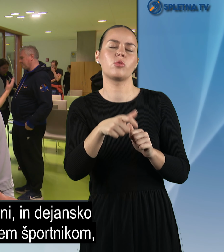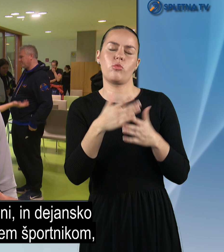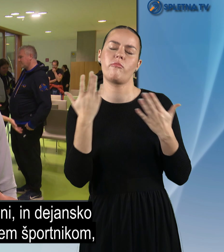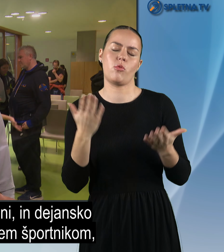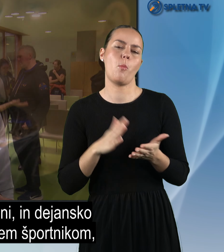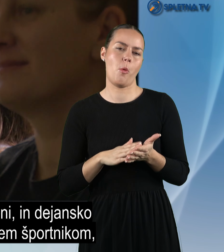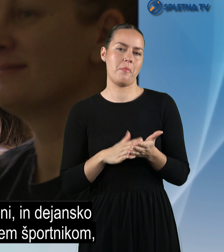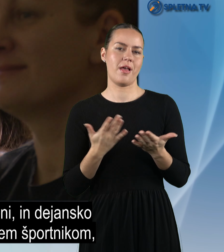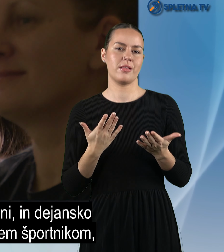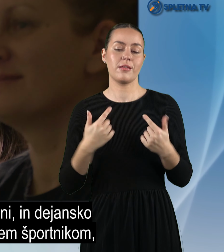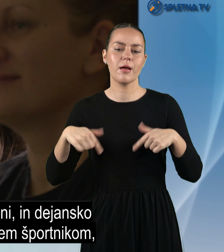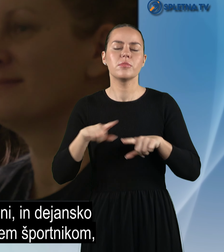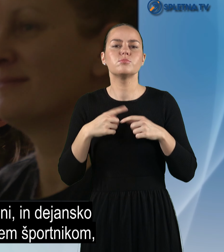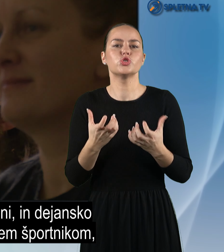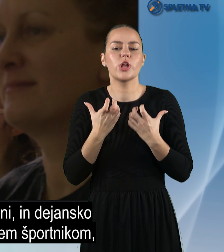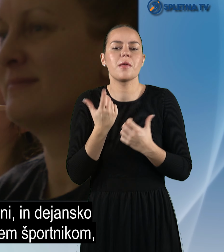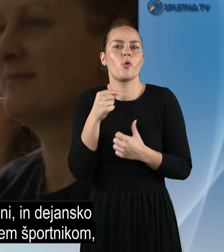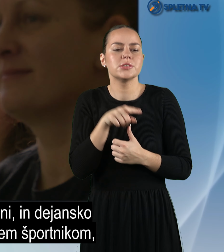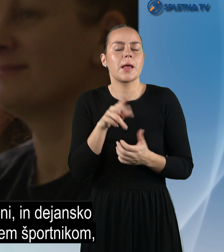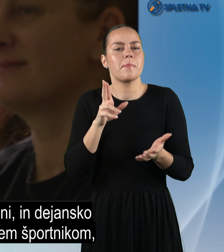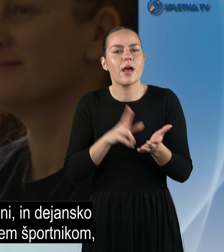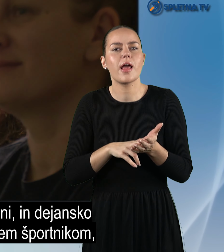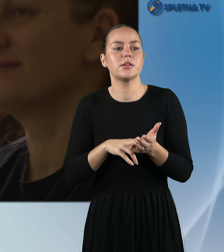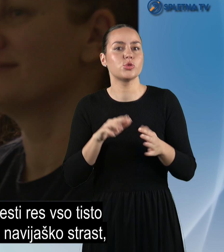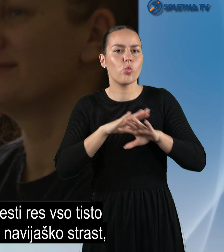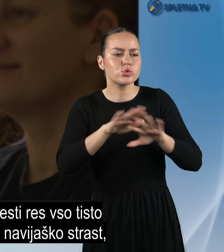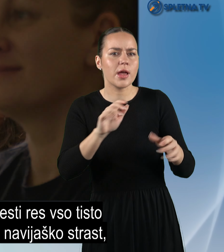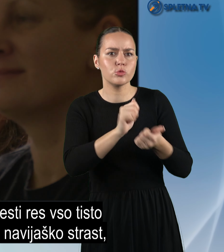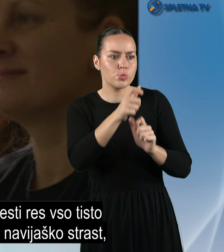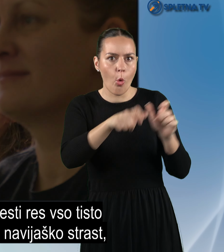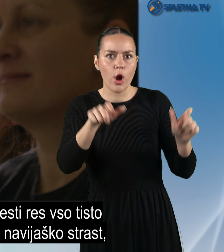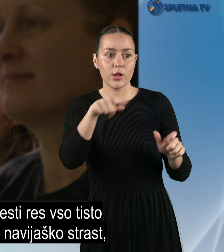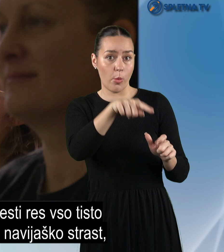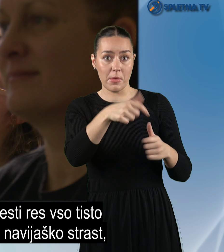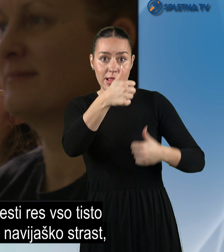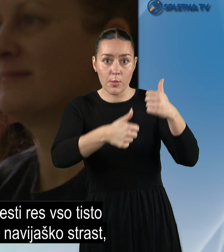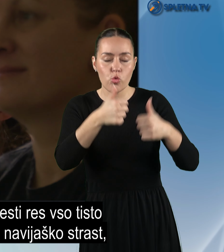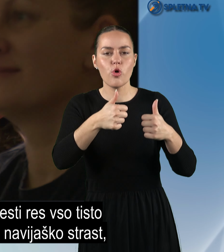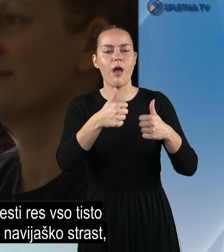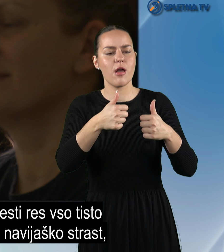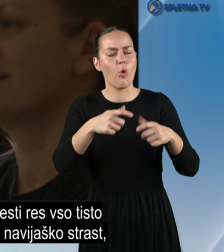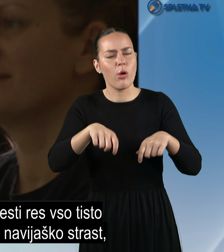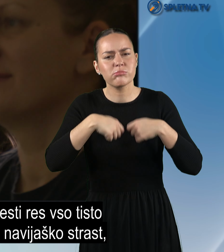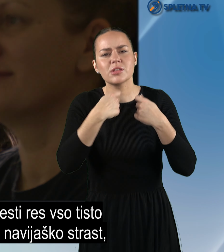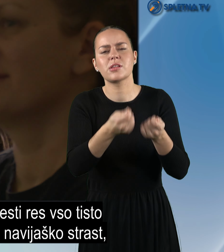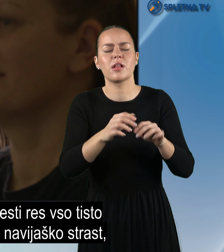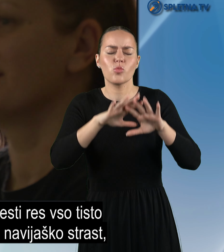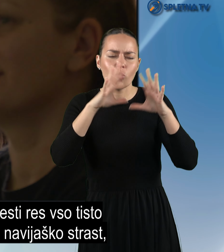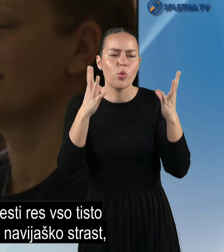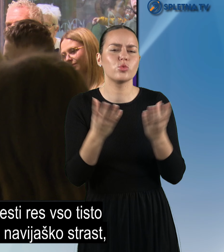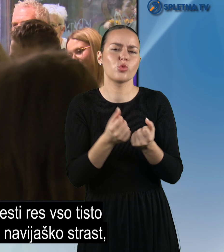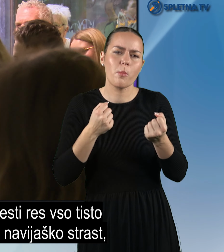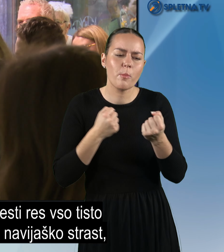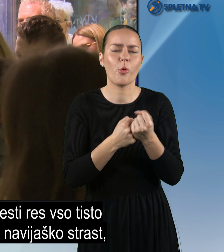in dejansko želimo s tem res vsem športnikom, ki tekmujejo, ponesti vso tisto dodatno